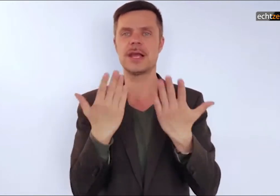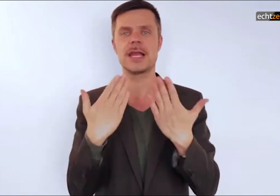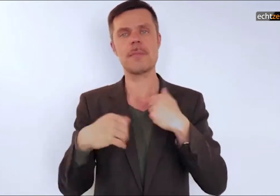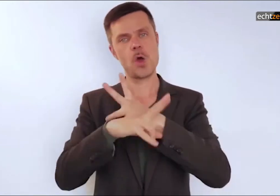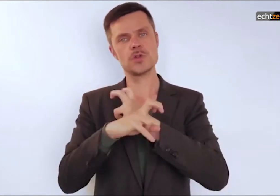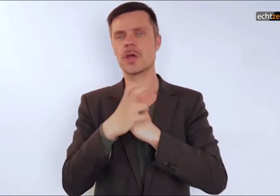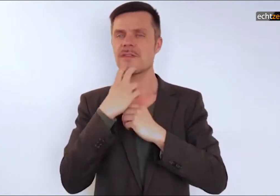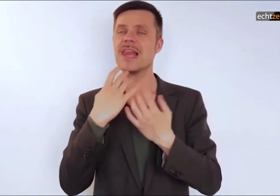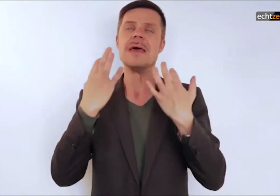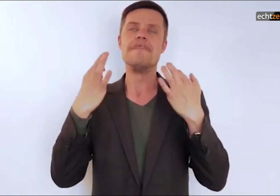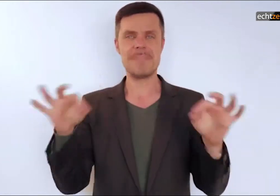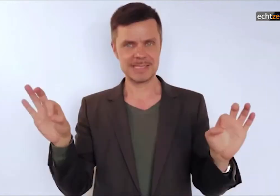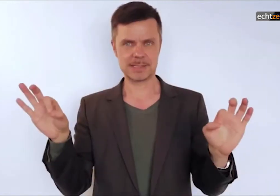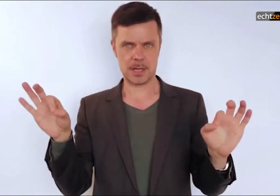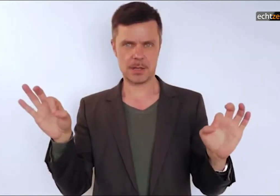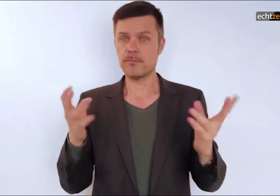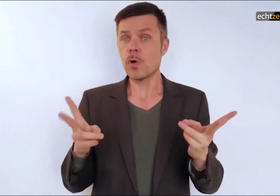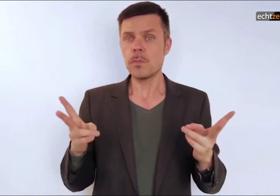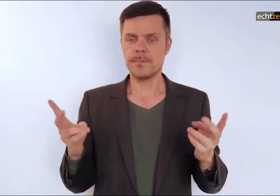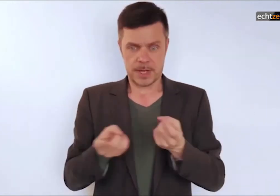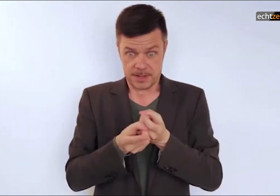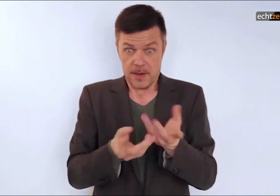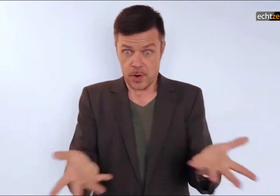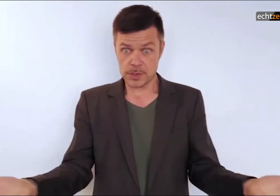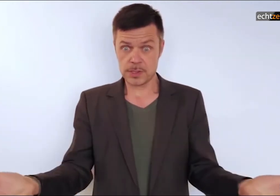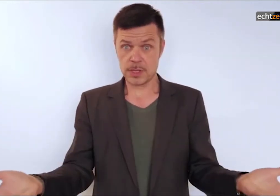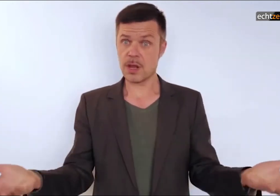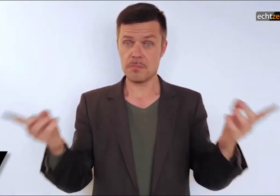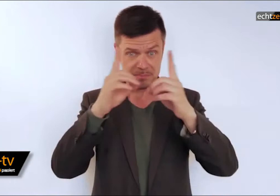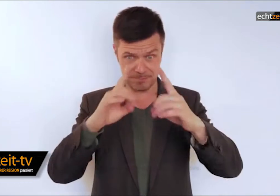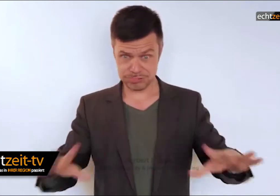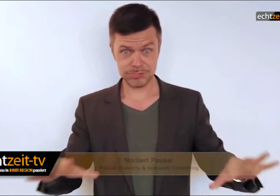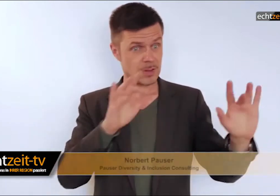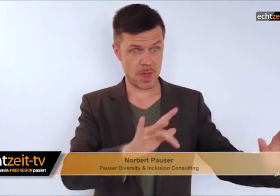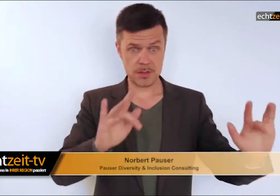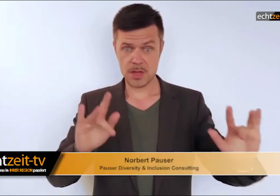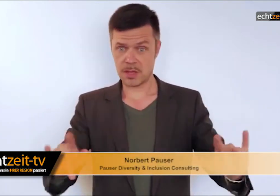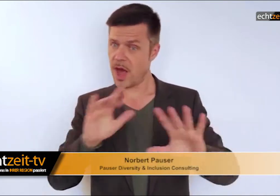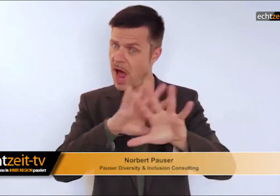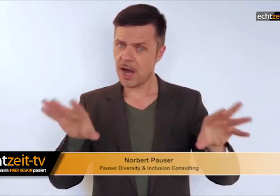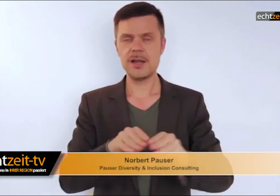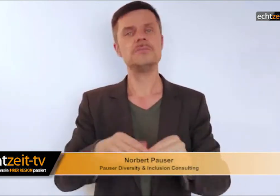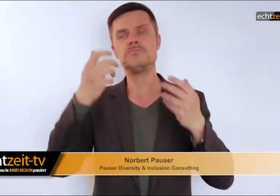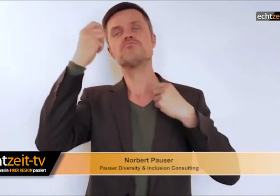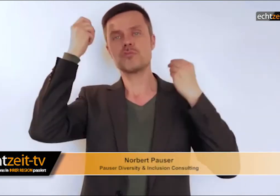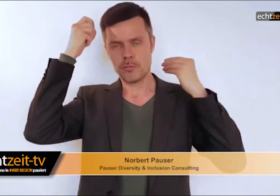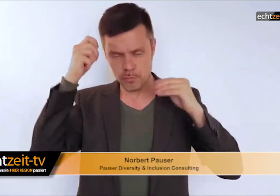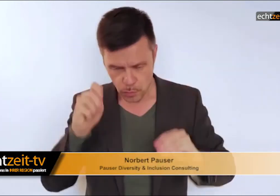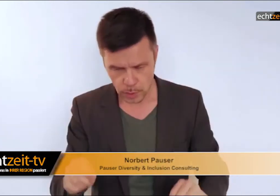zu verbessern, damit die vorhandene Vielfalt an Lebensentwürfen und Weltanschauungen gewürdigt und anerkannt wird.